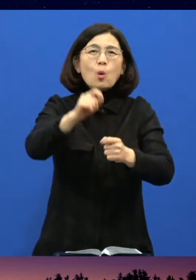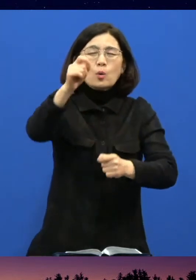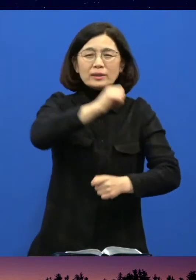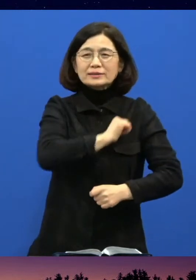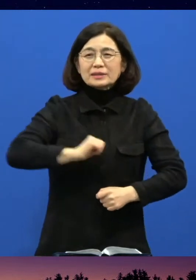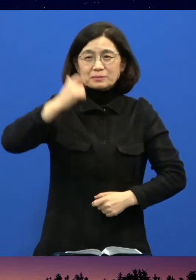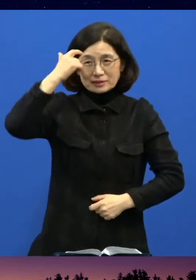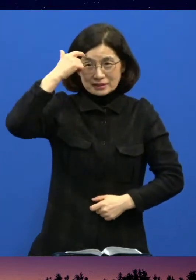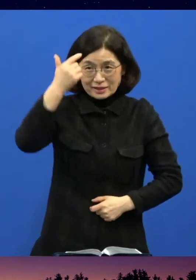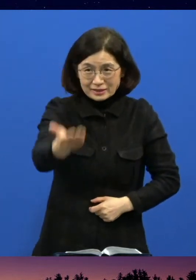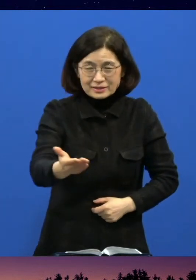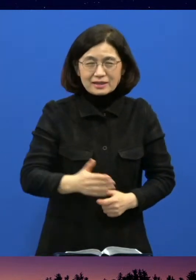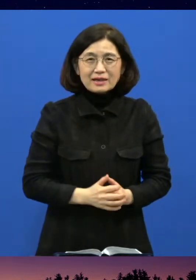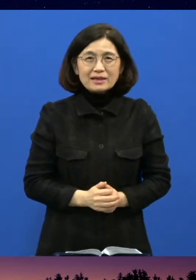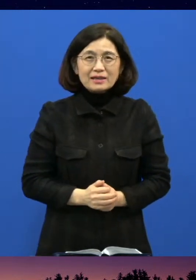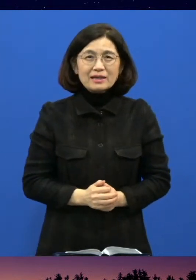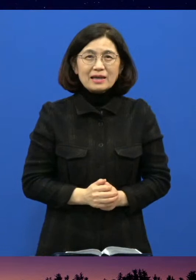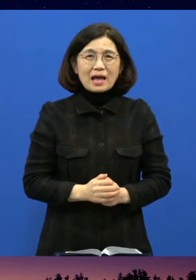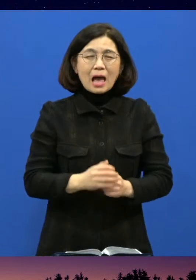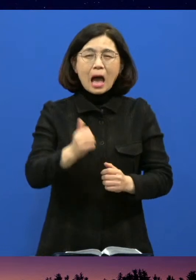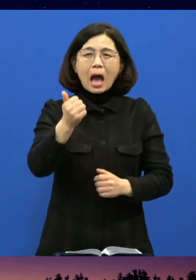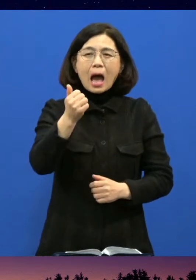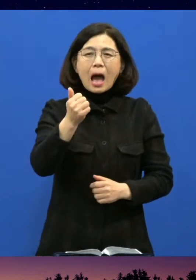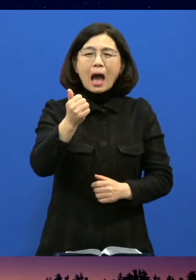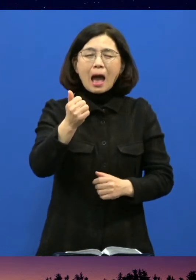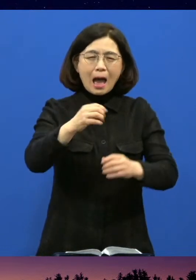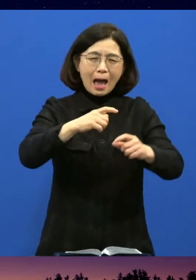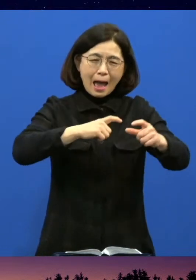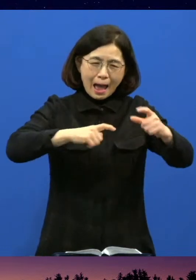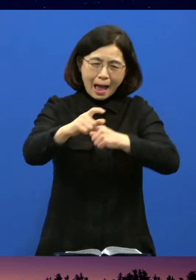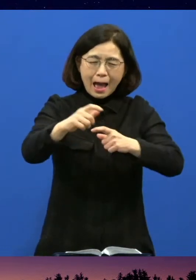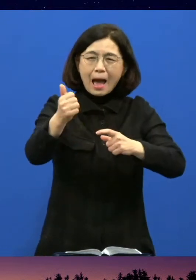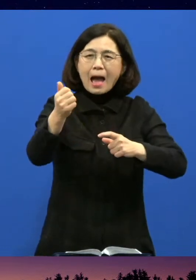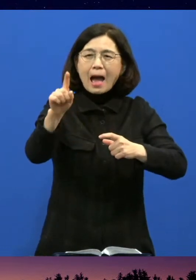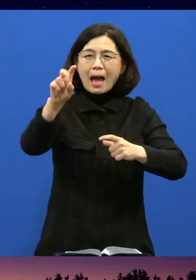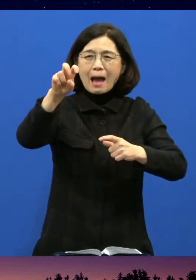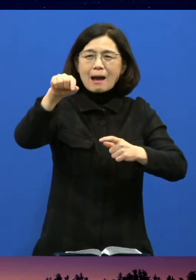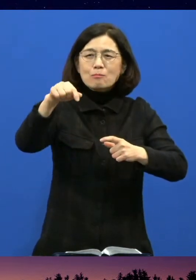여기 하물며라는 말이 중요하죠, 여러분. 하물며 강조하는 겁니다.